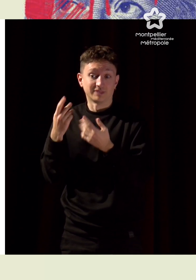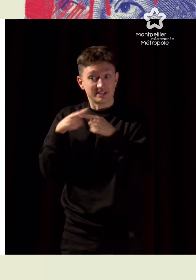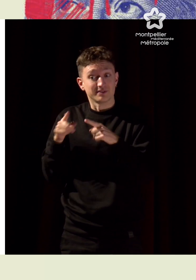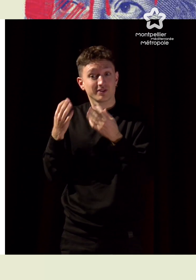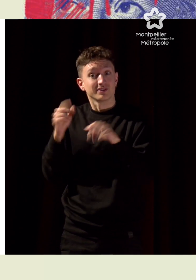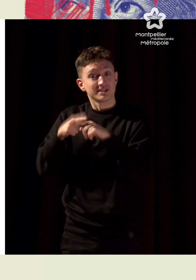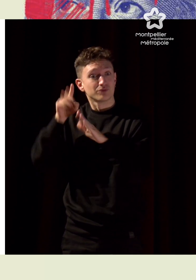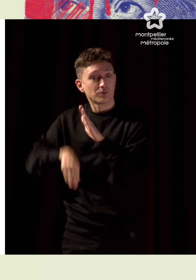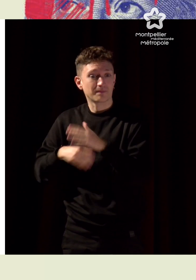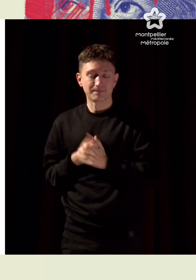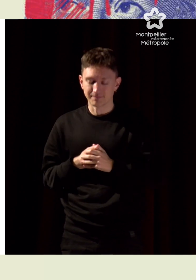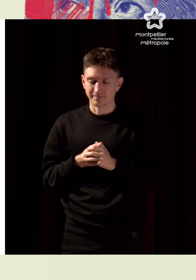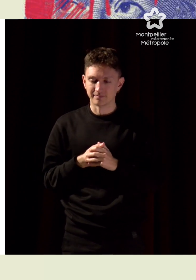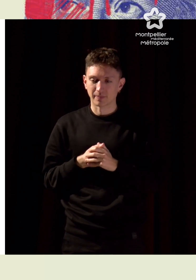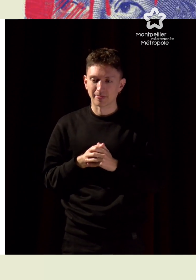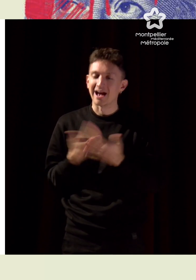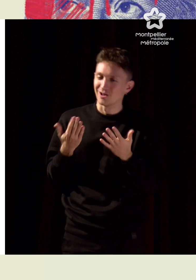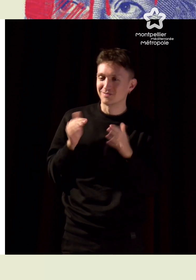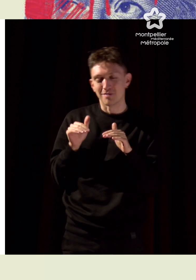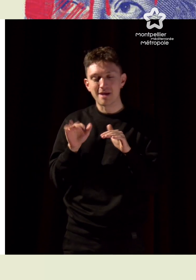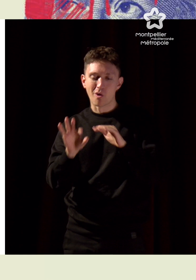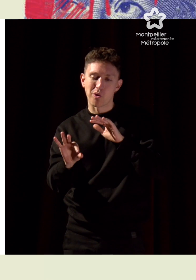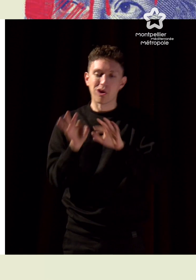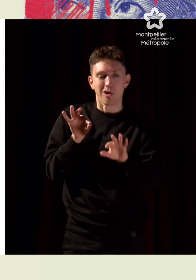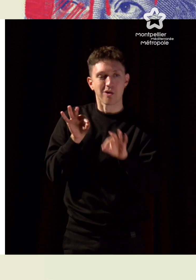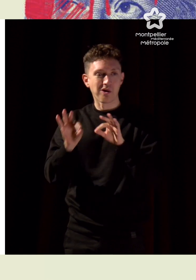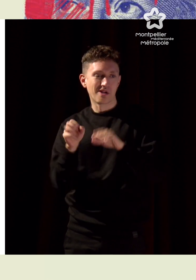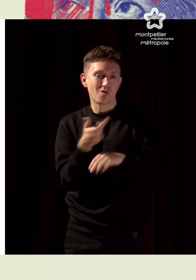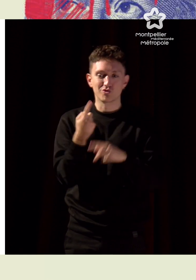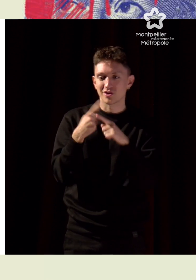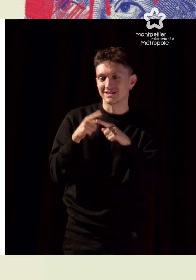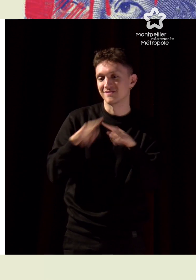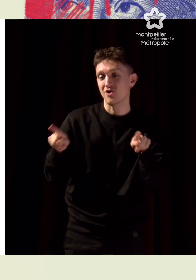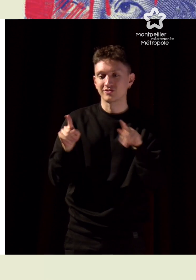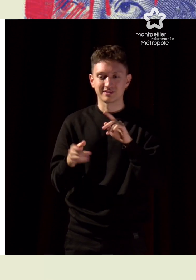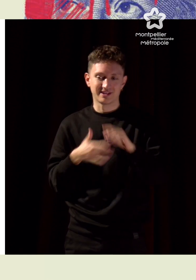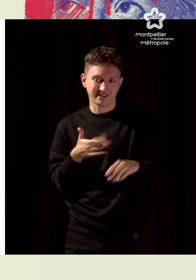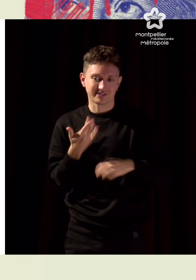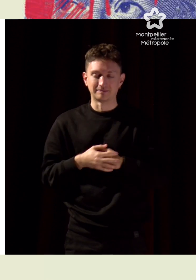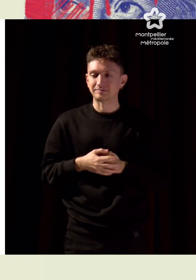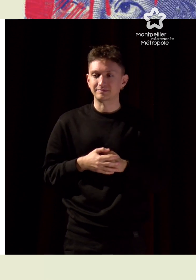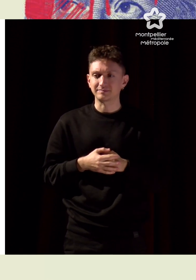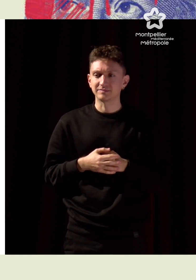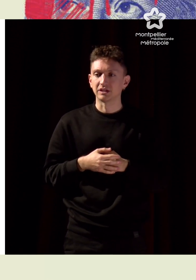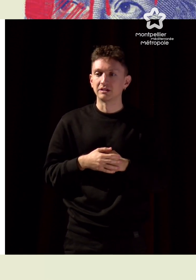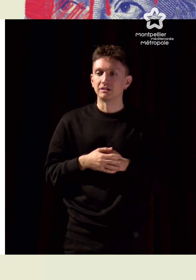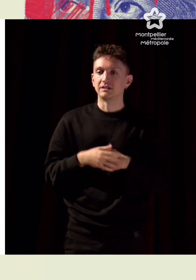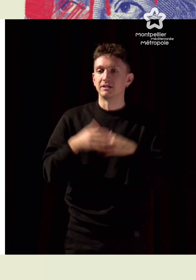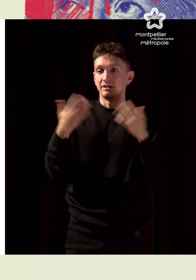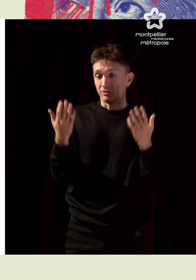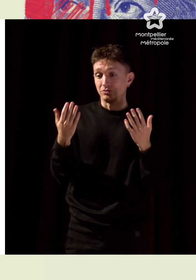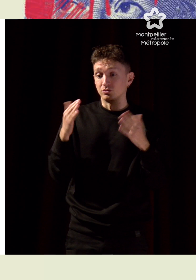il y a des petites différences qui peuvent être intéressantes. Donc, pour 10 000 lettres, il y a 10 de différence entre deux